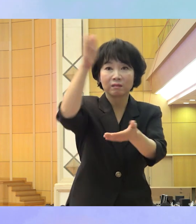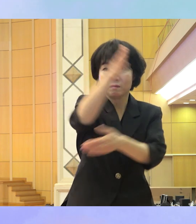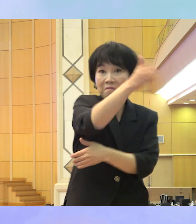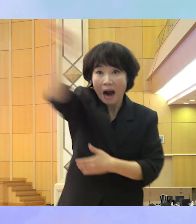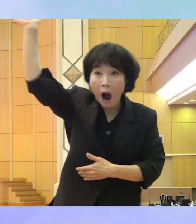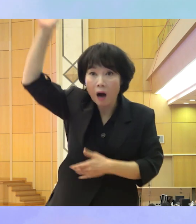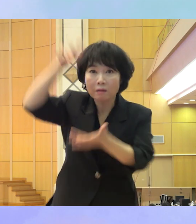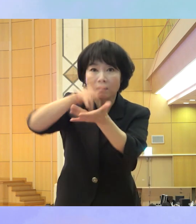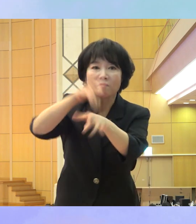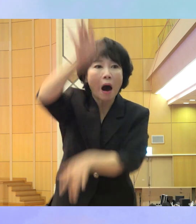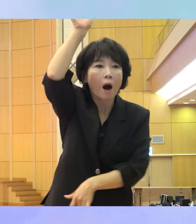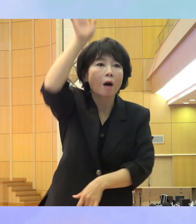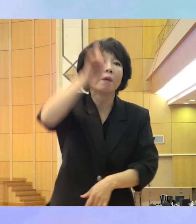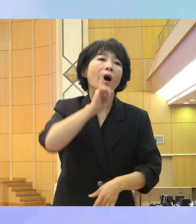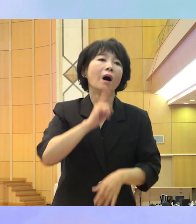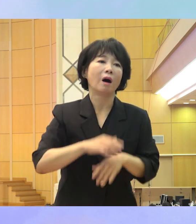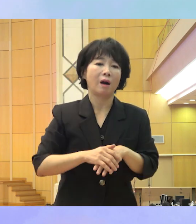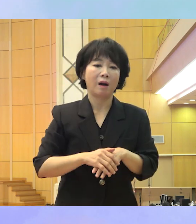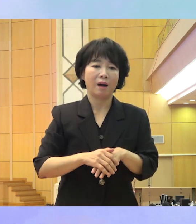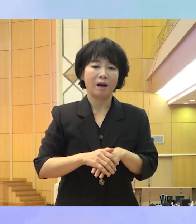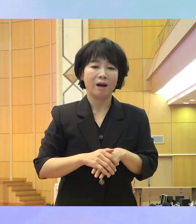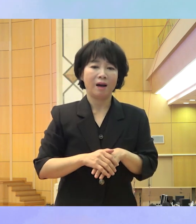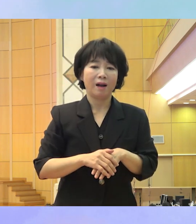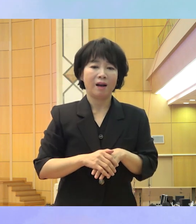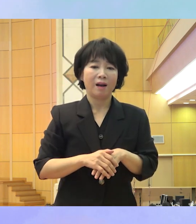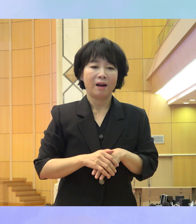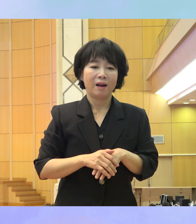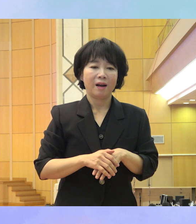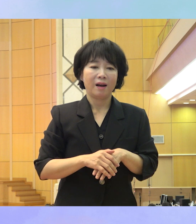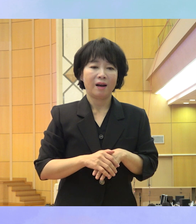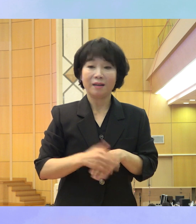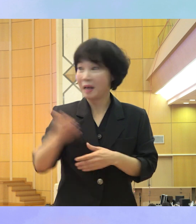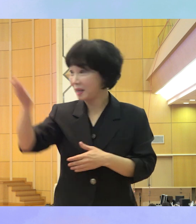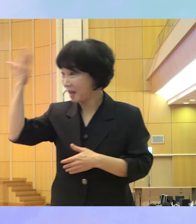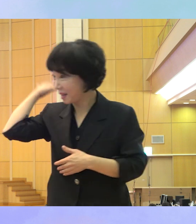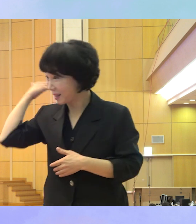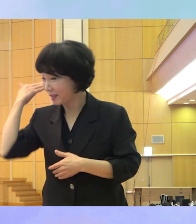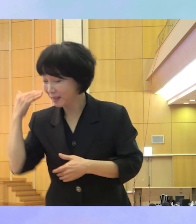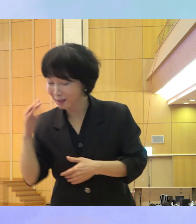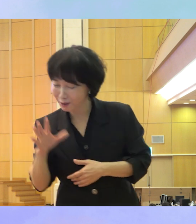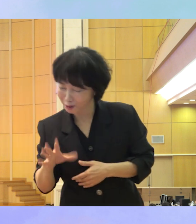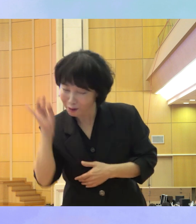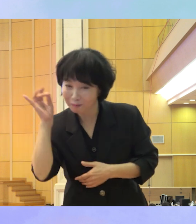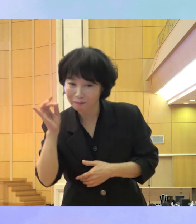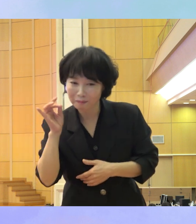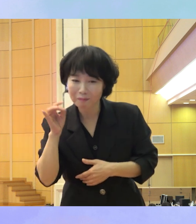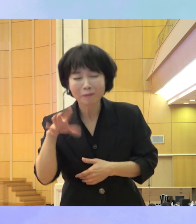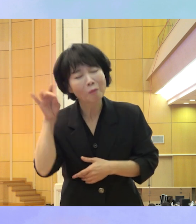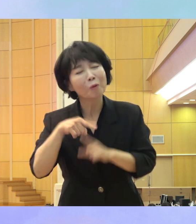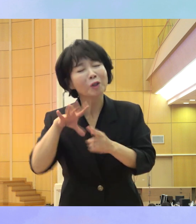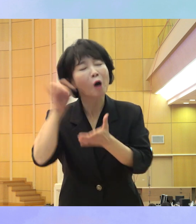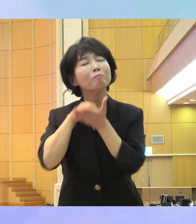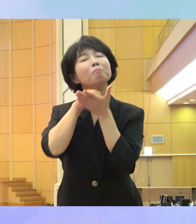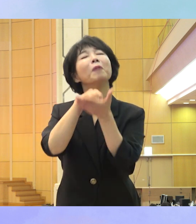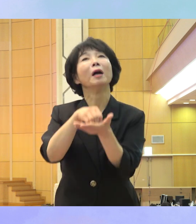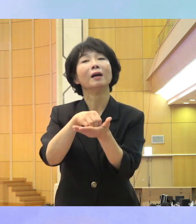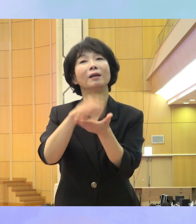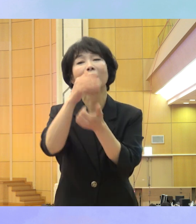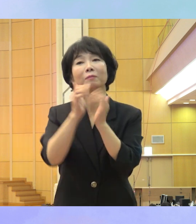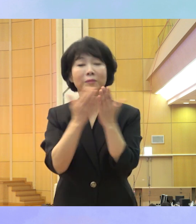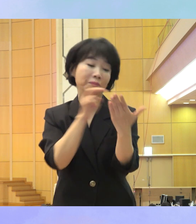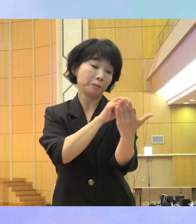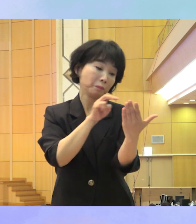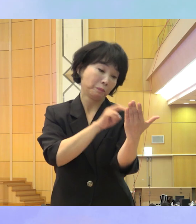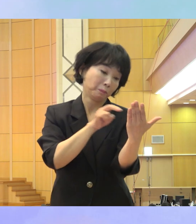말이 많은데, 난 처음에 초신자 때 이 말씀을 읽다가, 그때는 내가 예수 믿고